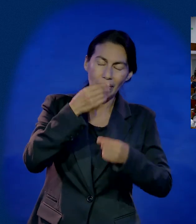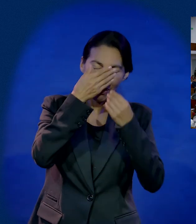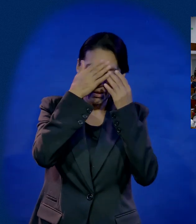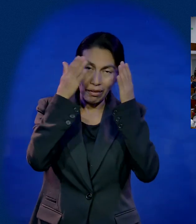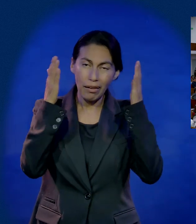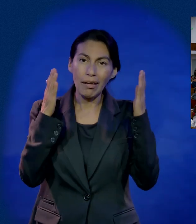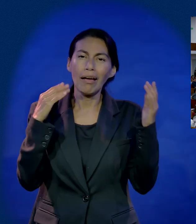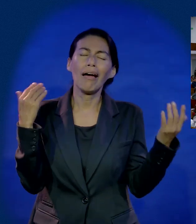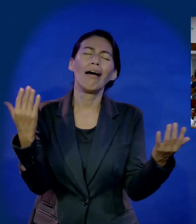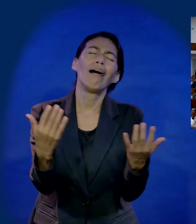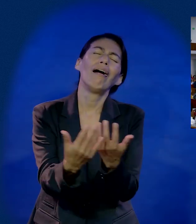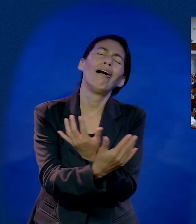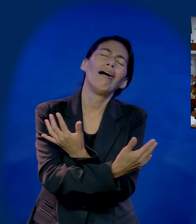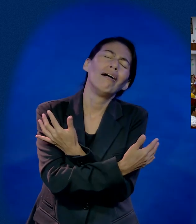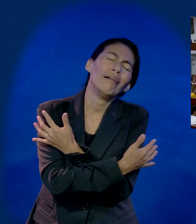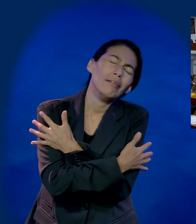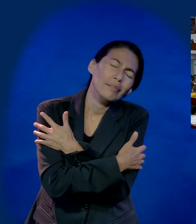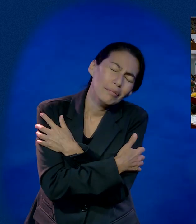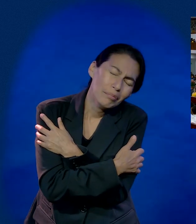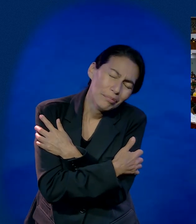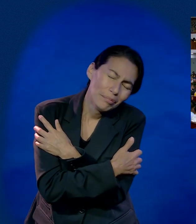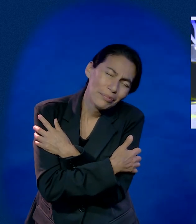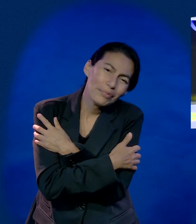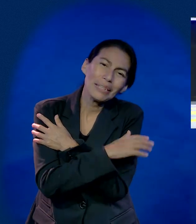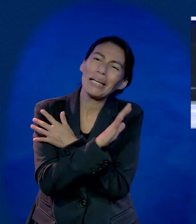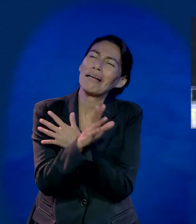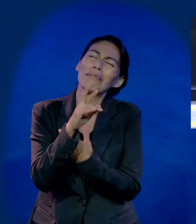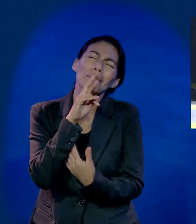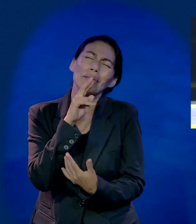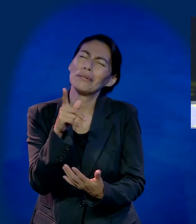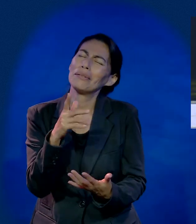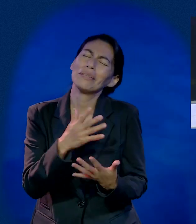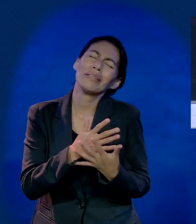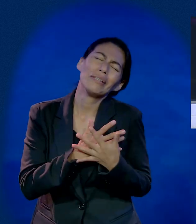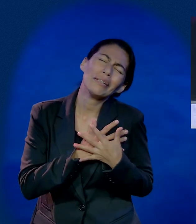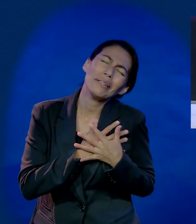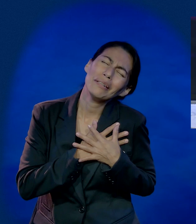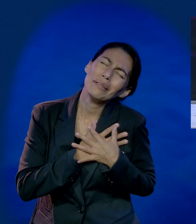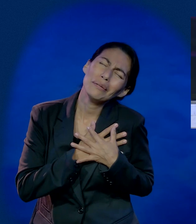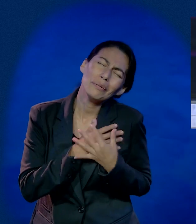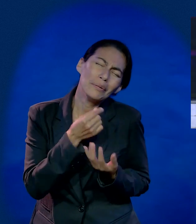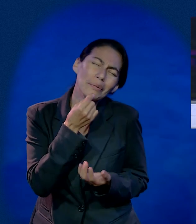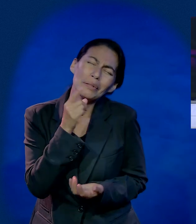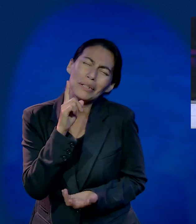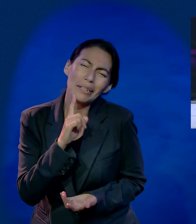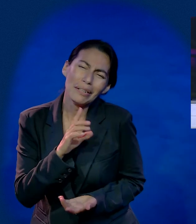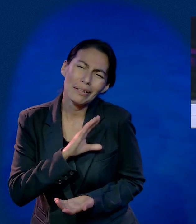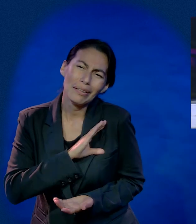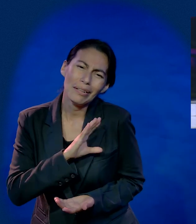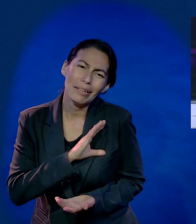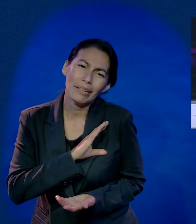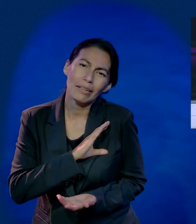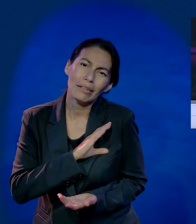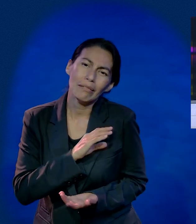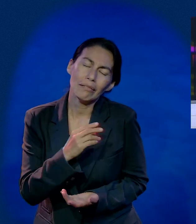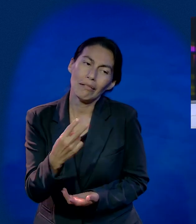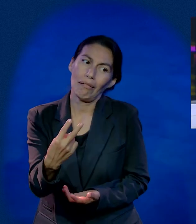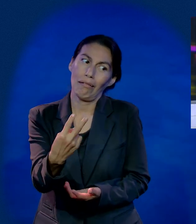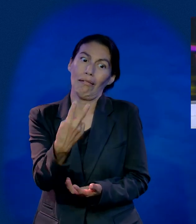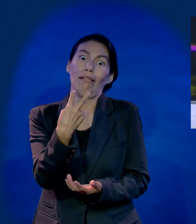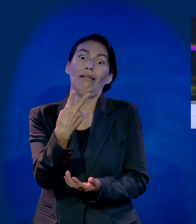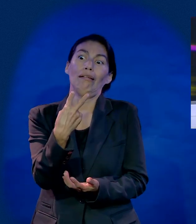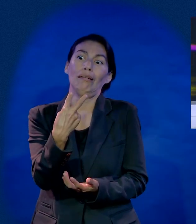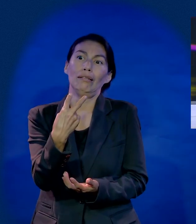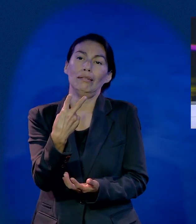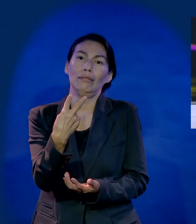acabamos, ya suturada, le quité esa sábana encima, los ojos. Yo la abrazo, le digo, mi hija, ya estás mejor, te